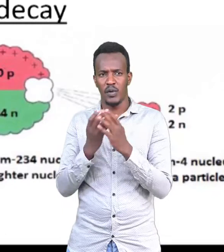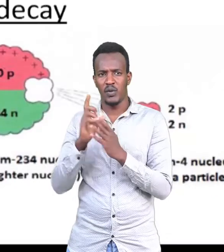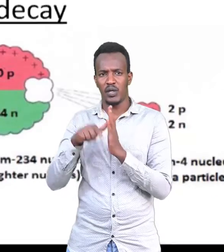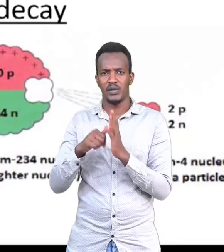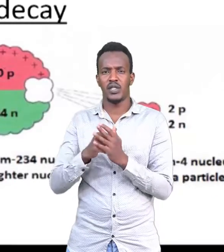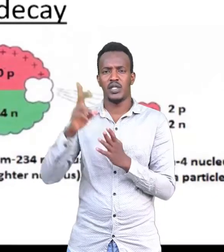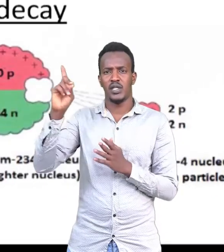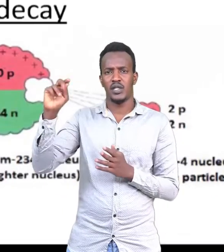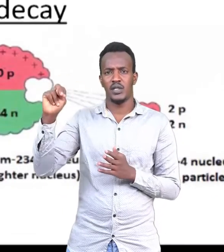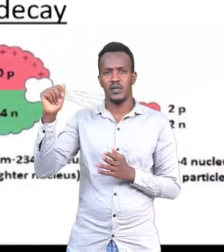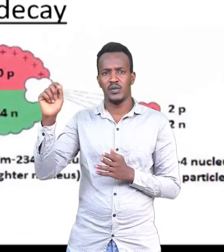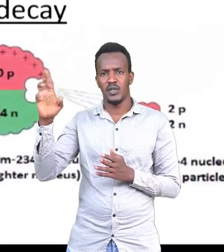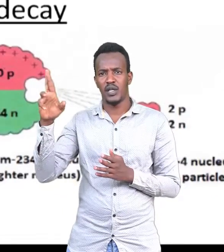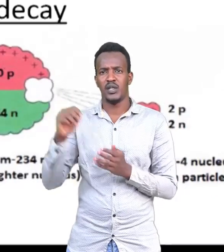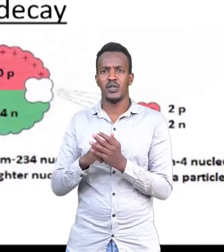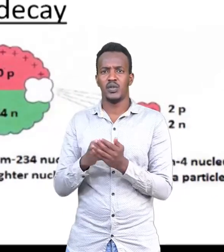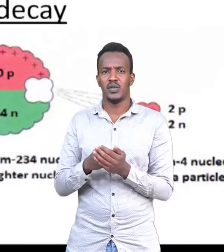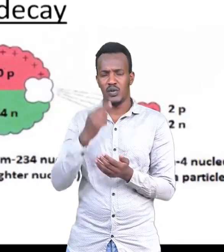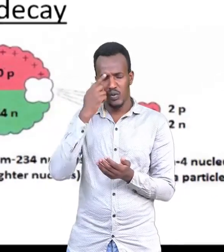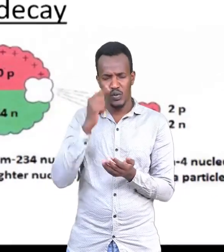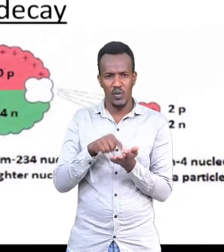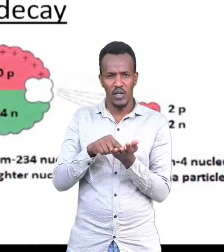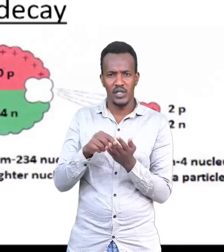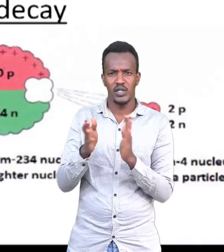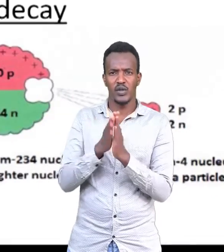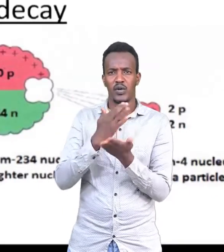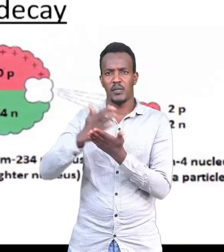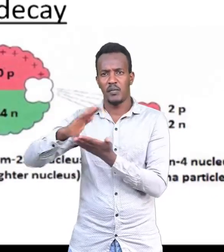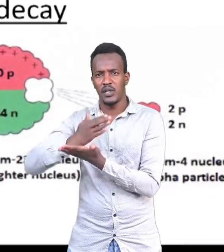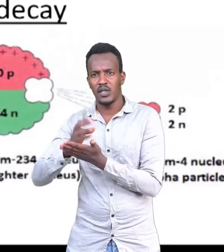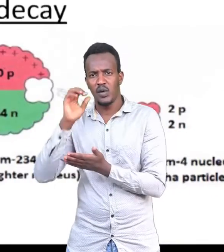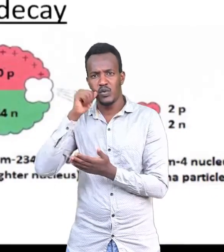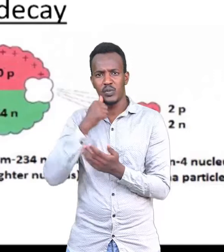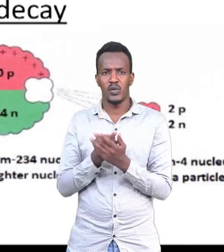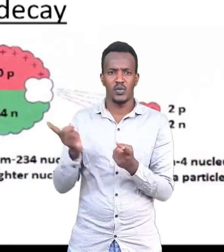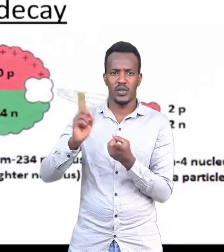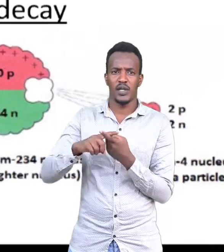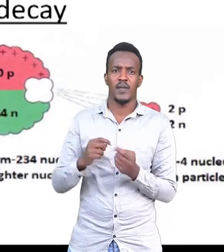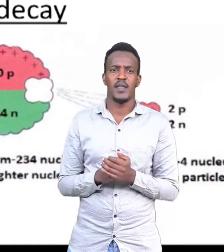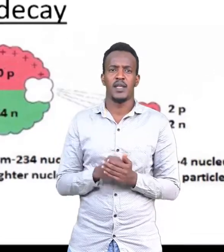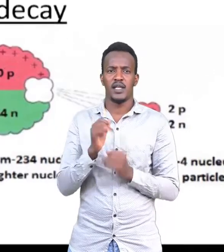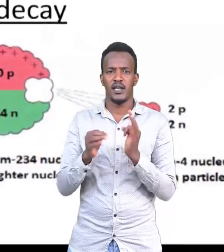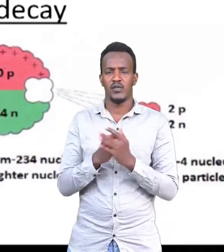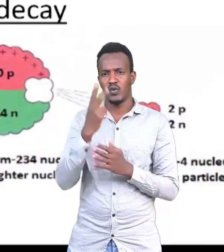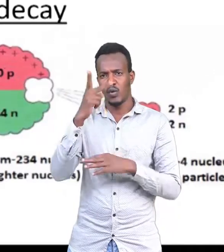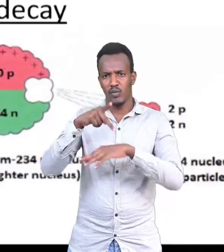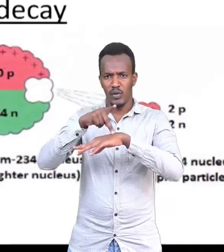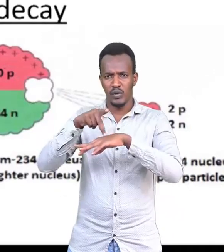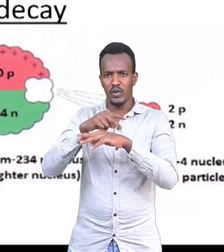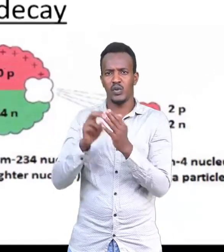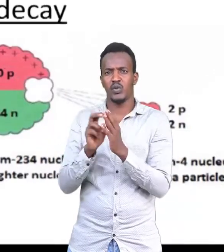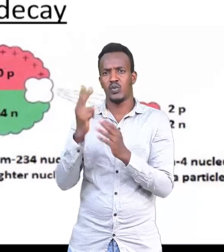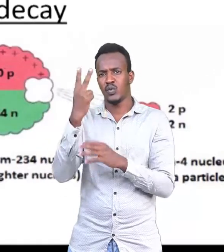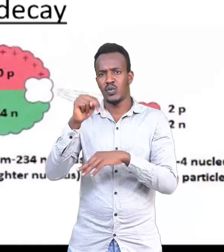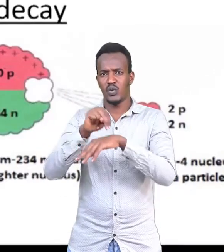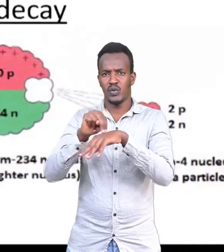waa deuter nucleus-ka iyo particle-ka cusub ee la socda marba waxa uu yahay markaas loogu magac daray marka mar haddii laba proton iyo laba neutron ay